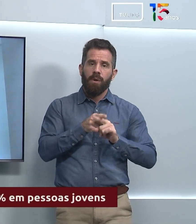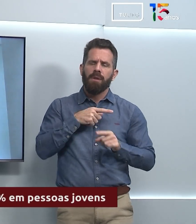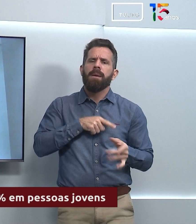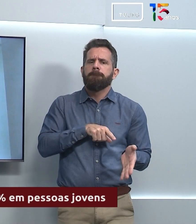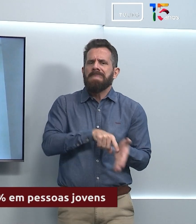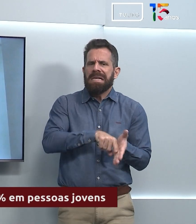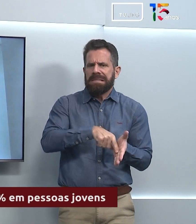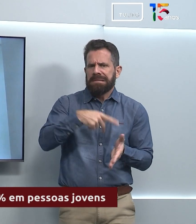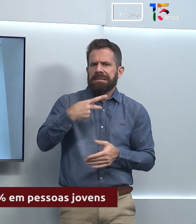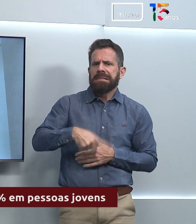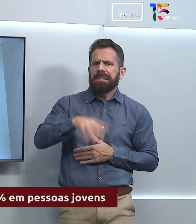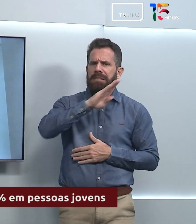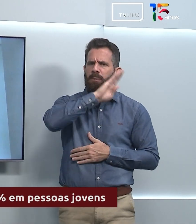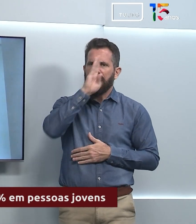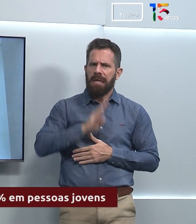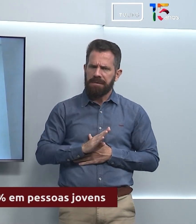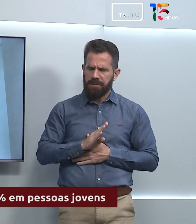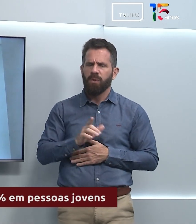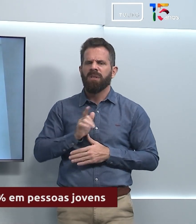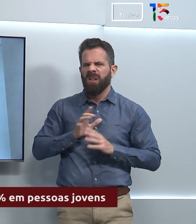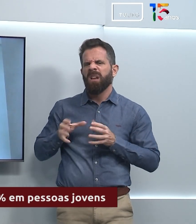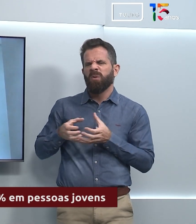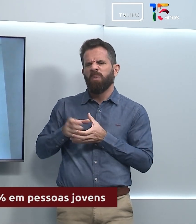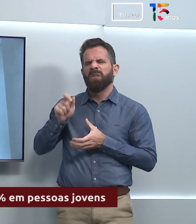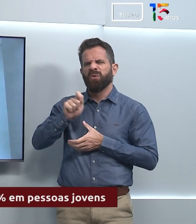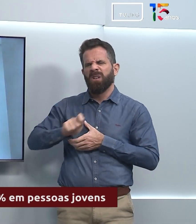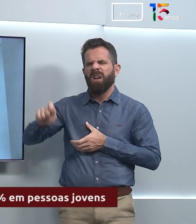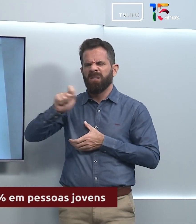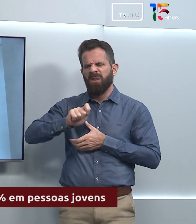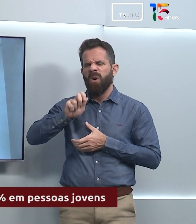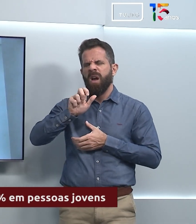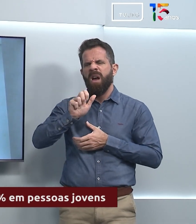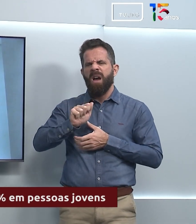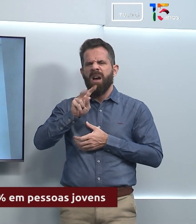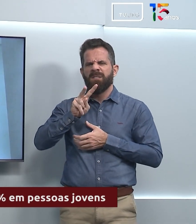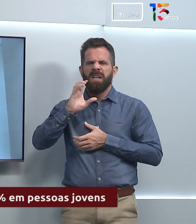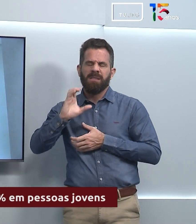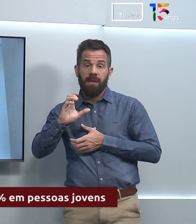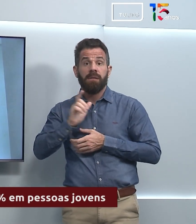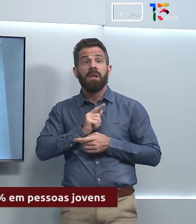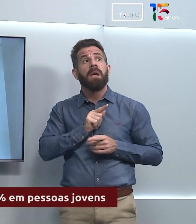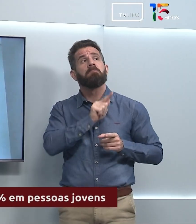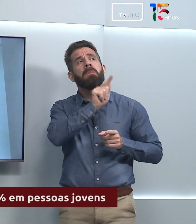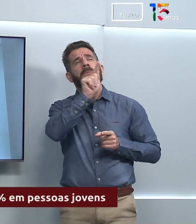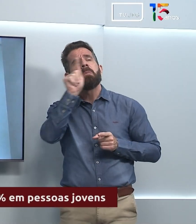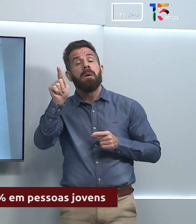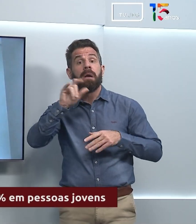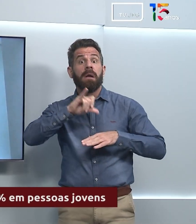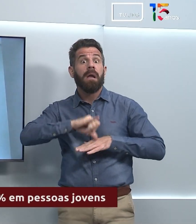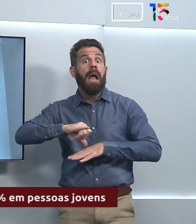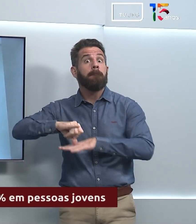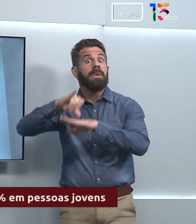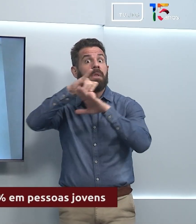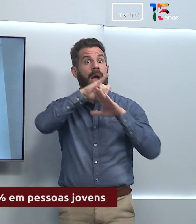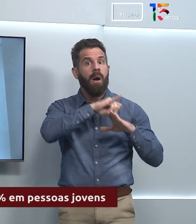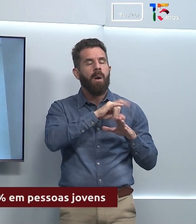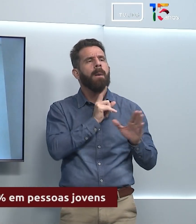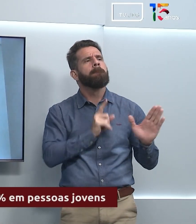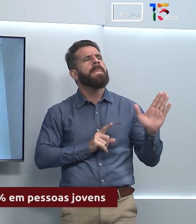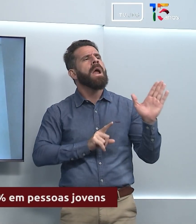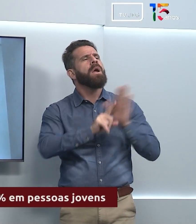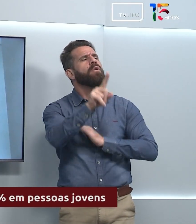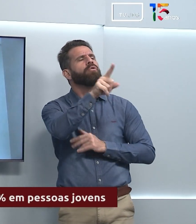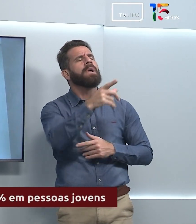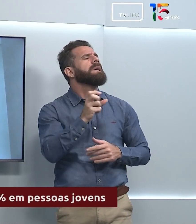tem pela Sociedade Brasileira de AVC, em que a gente investiga diferentes capitais brasileiras e pergunta às pessoas qual seria a conduta